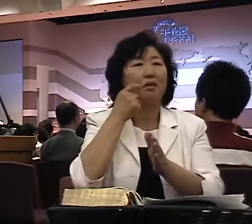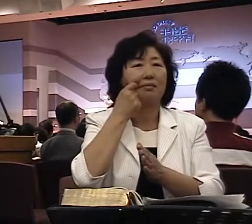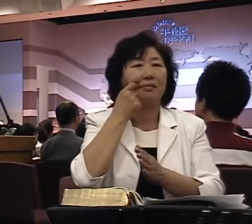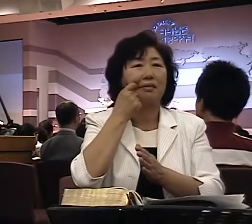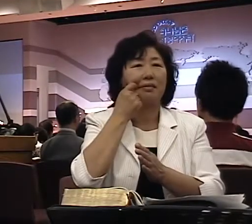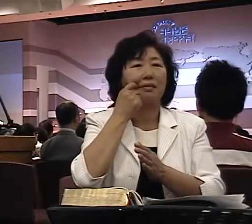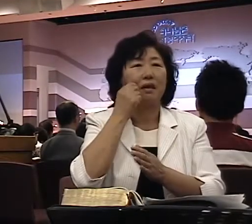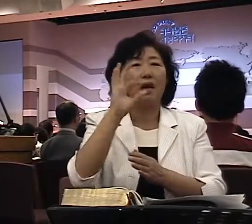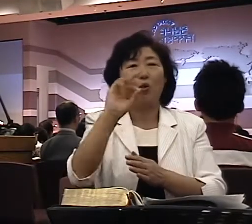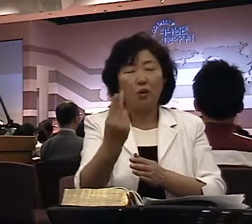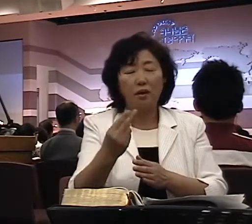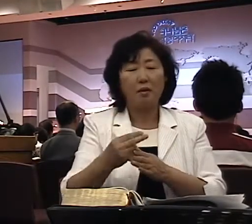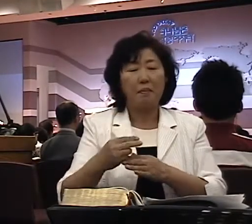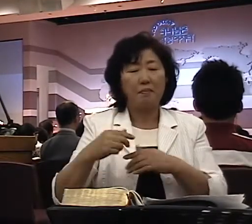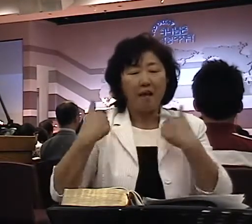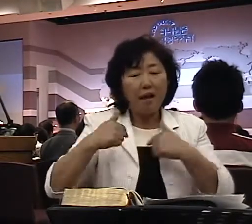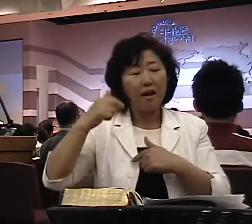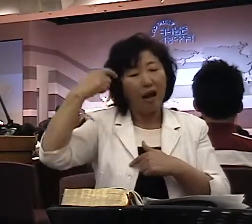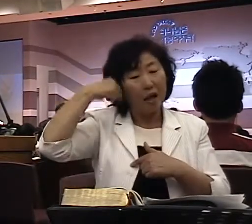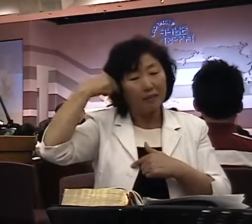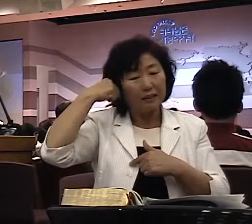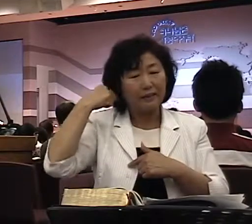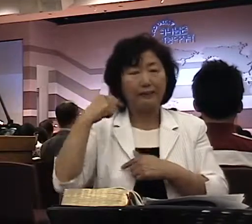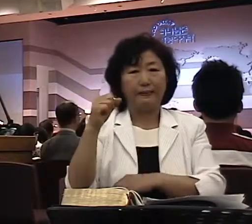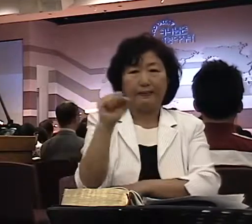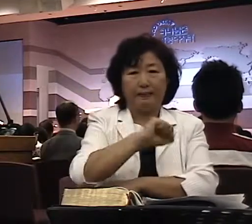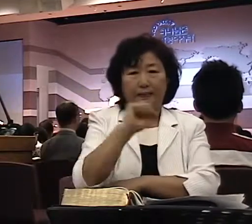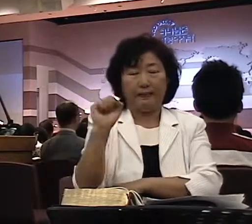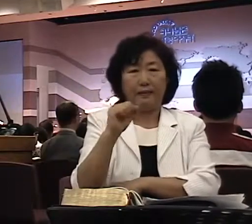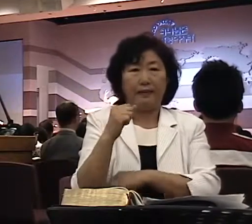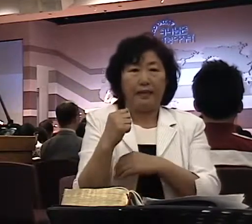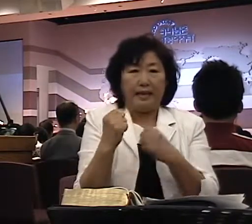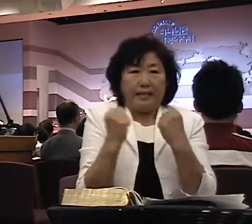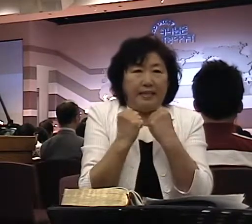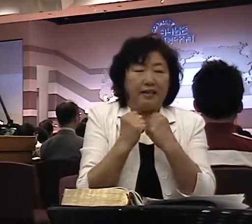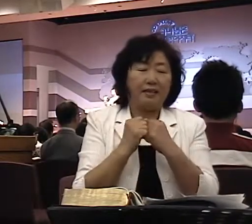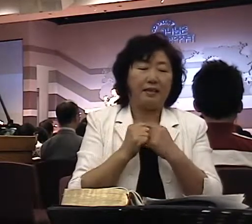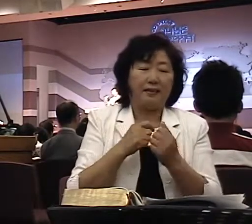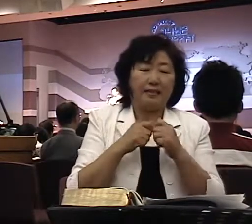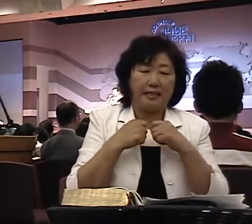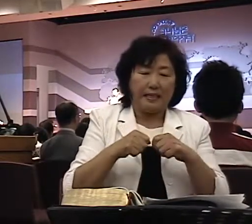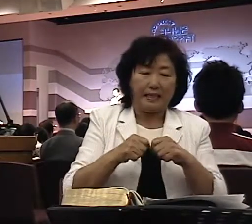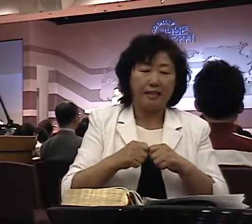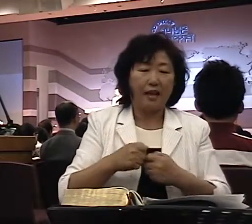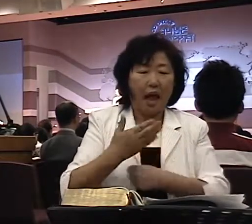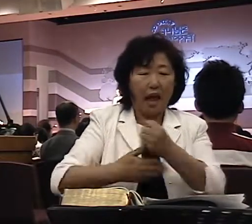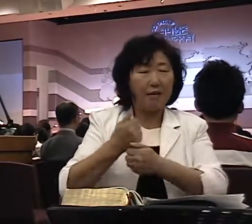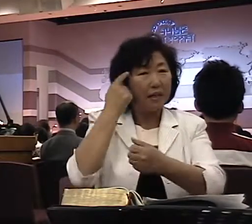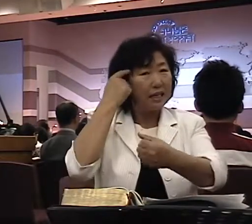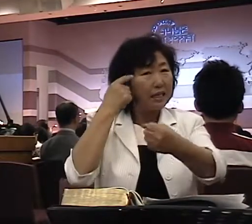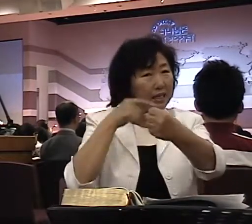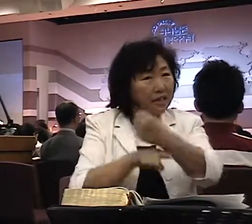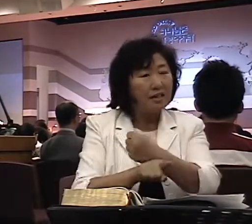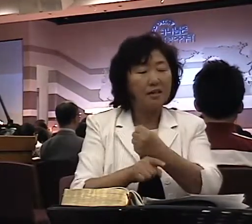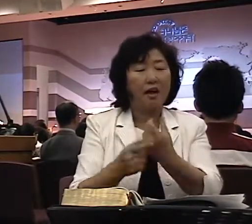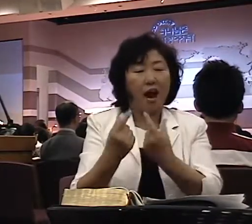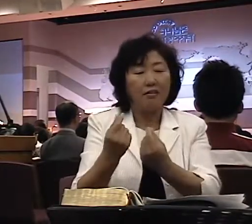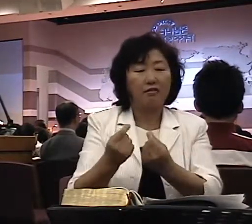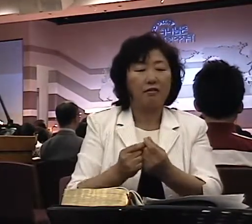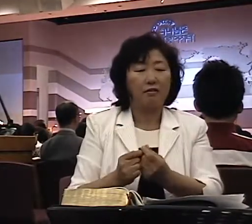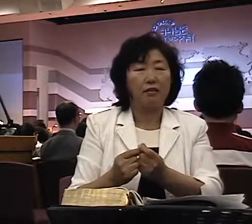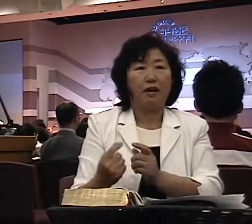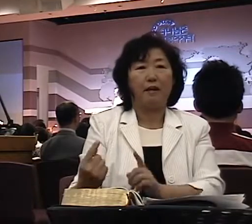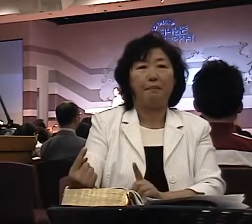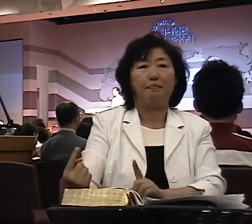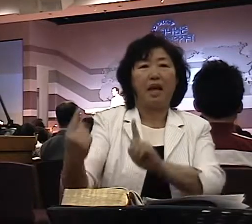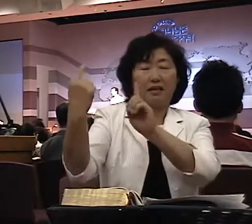감정에 흔들리지 않았던 것이에요. 냉정하게 철저하게 하나님의 진리를 갖고 그것을 대처했습니다.